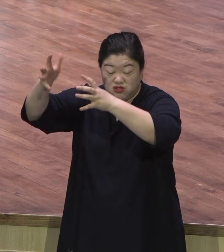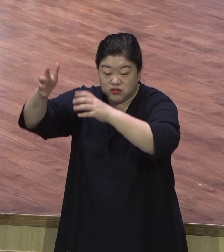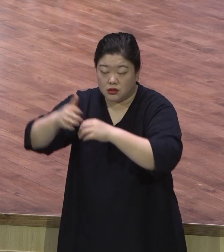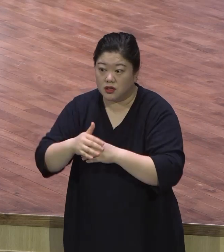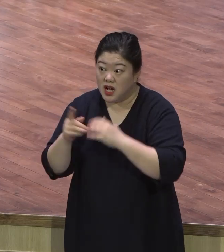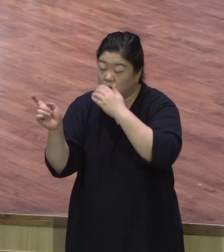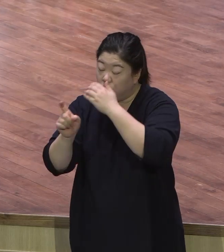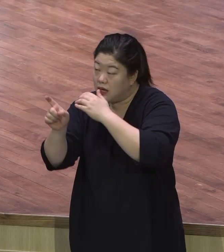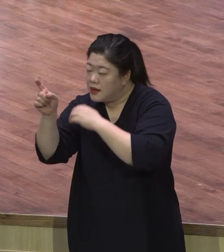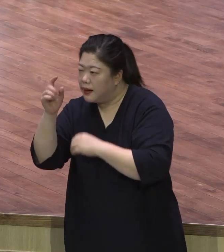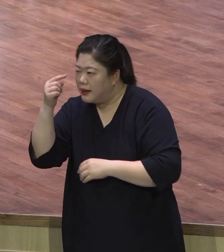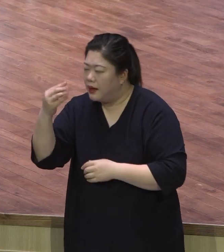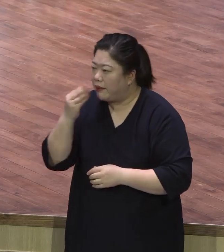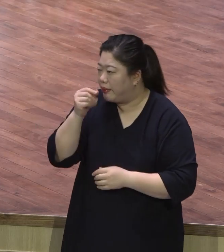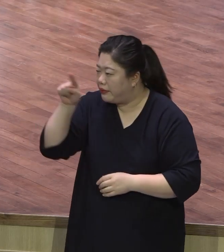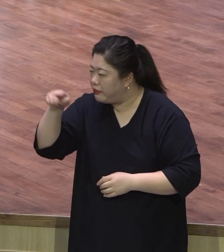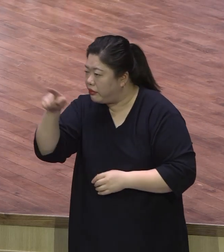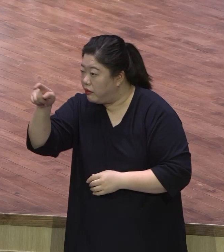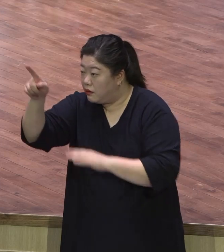도둑질 못하는 것이다.